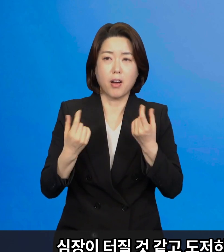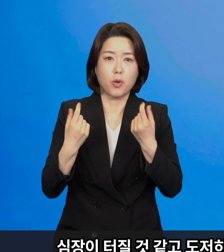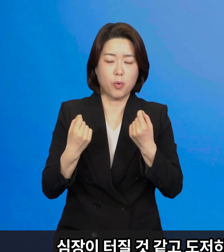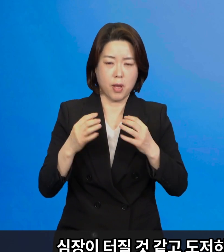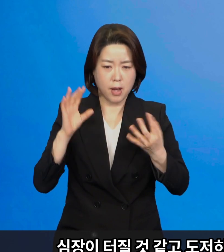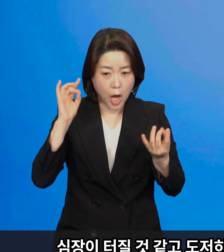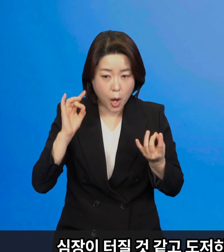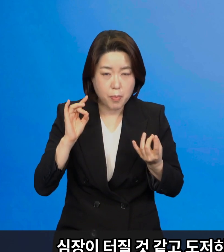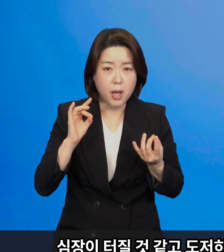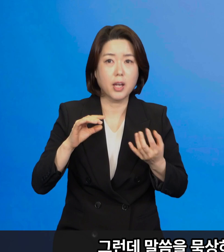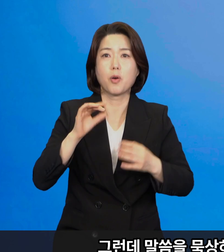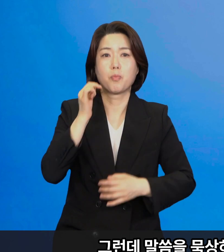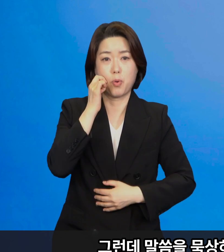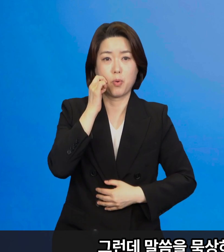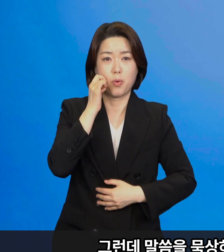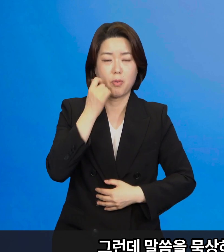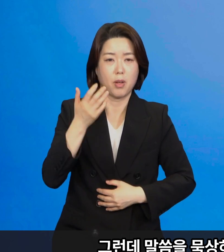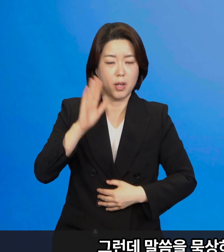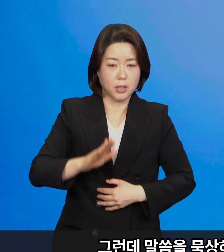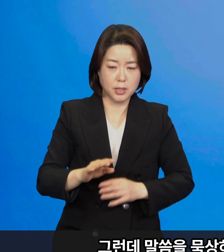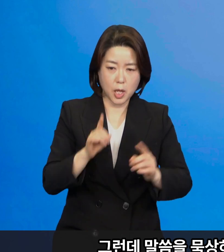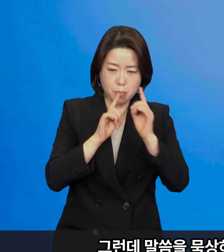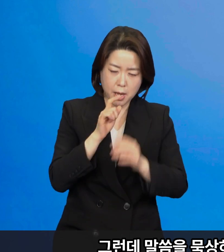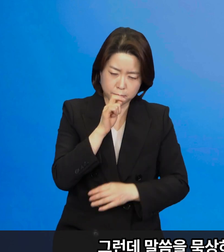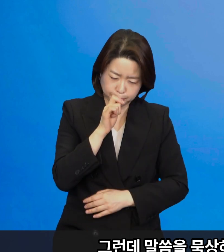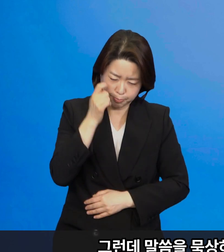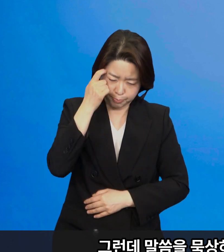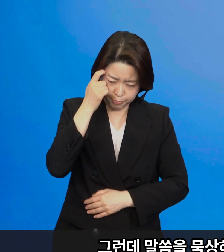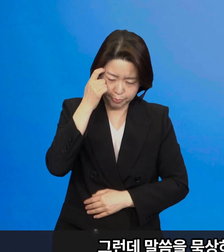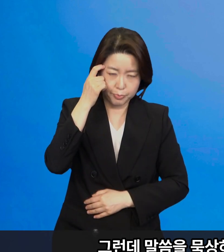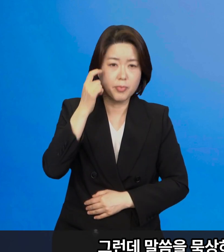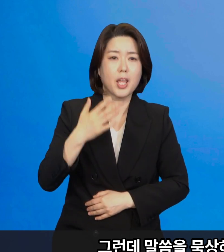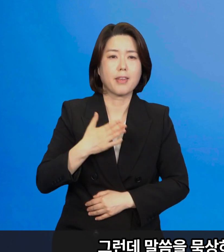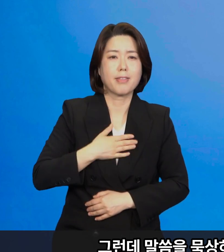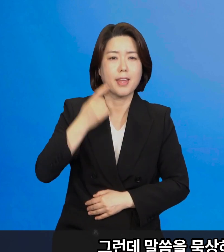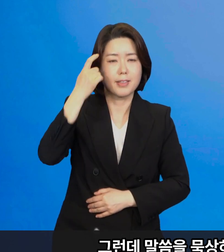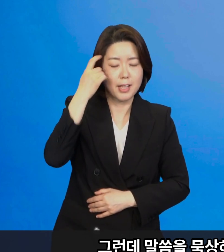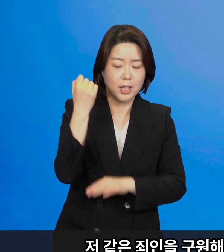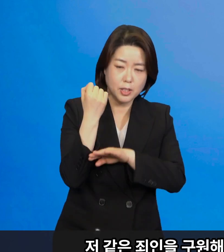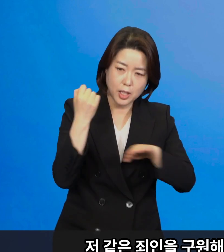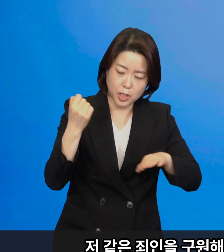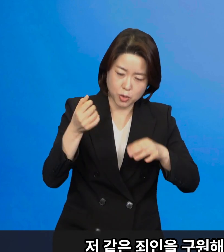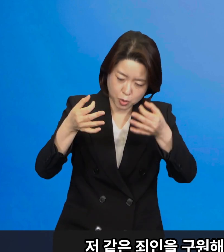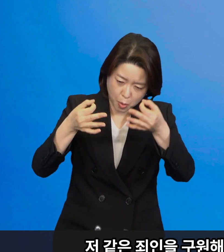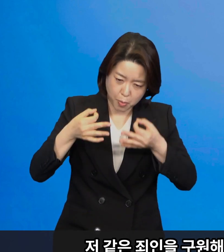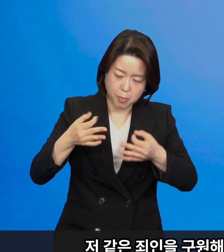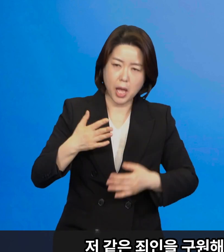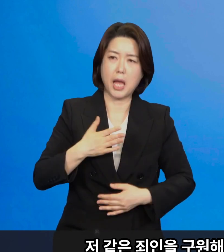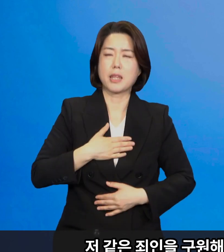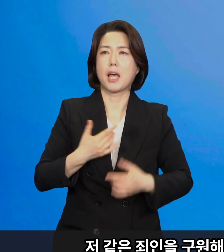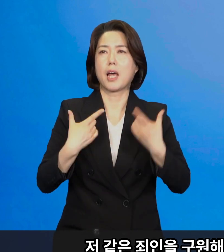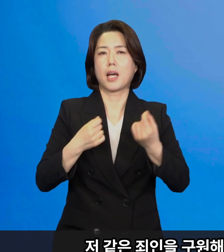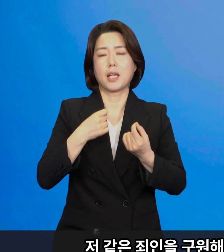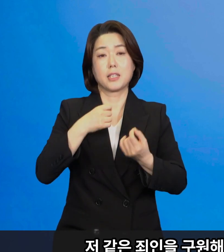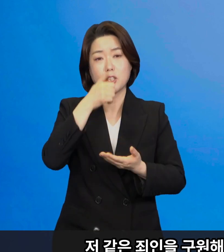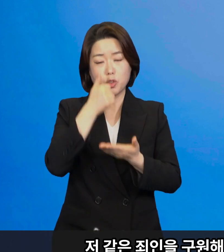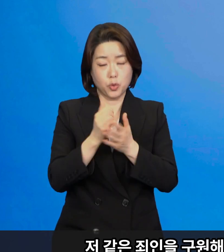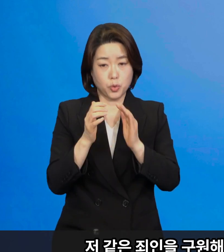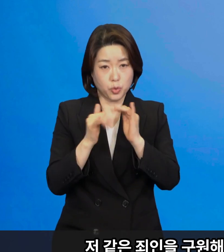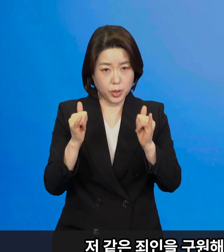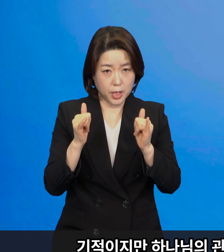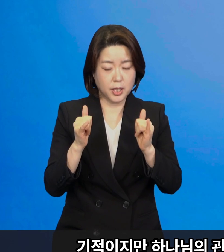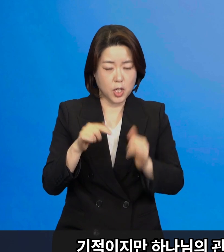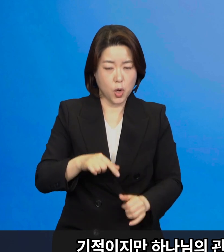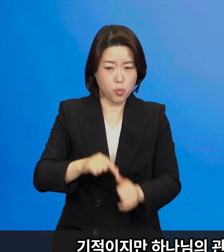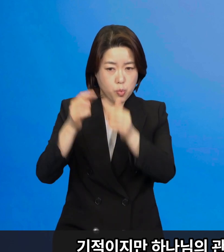수가 없었습니다. 그런데 말씀을 묵상하며 제 생각과 기준에선 저 같은 죄인을 구원해 내신 것이 가장